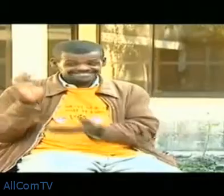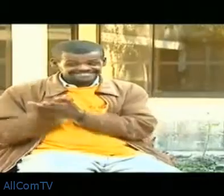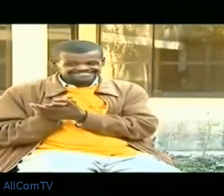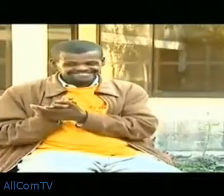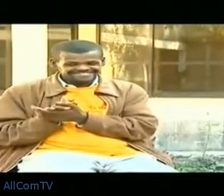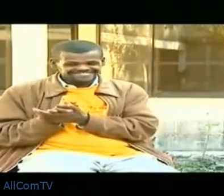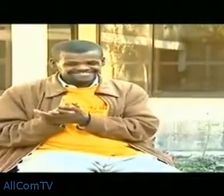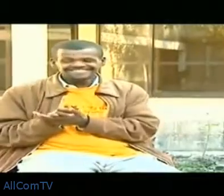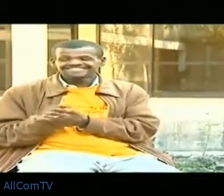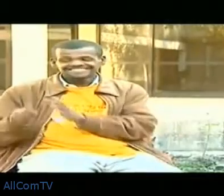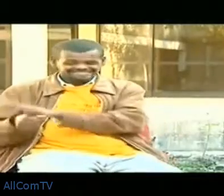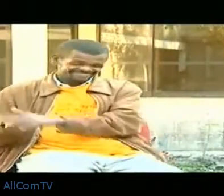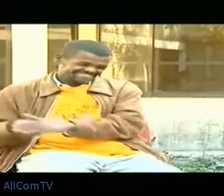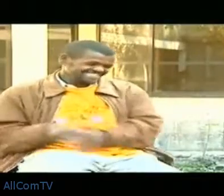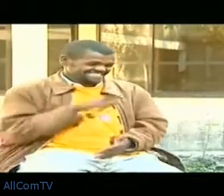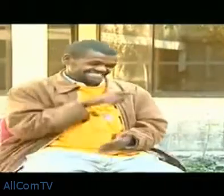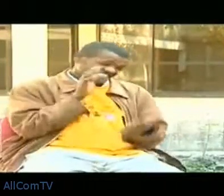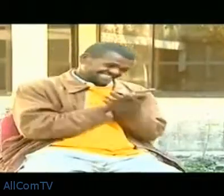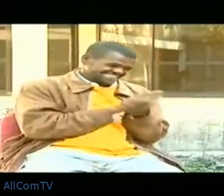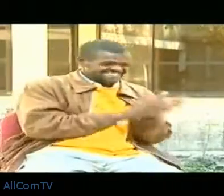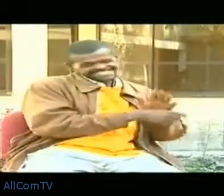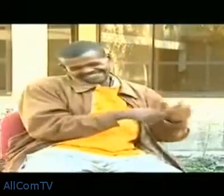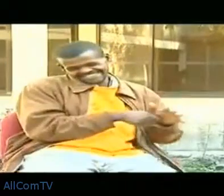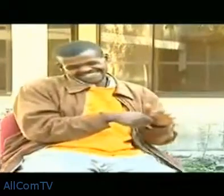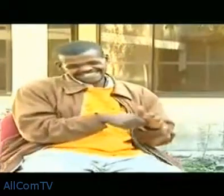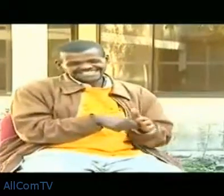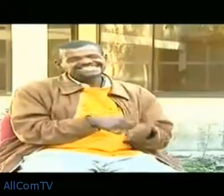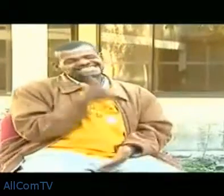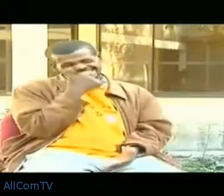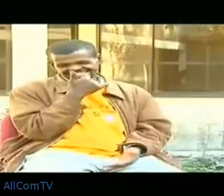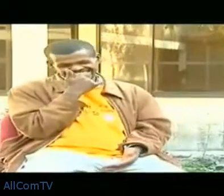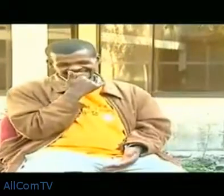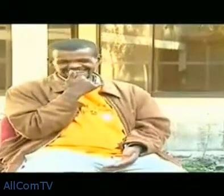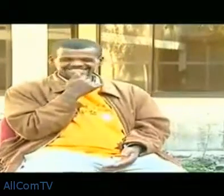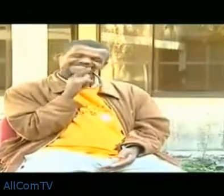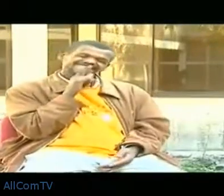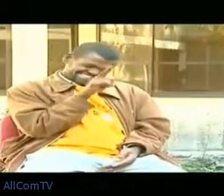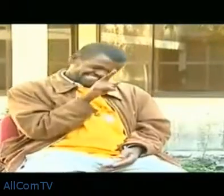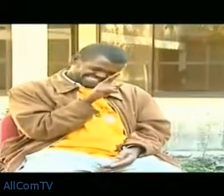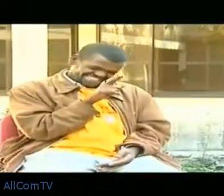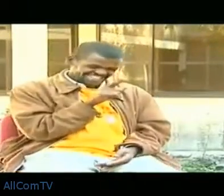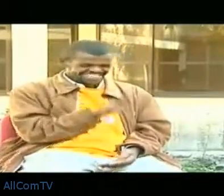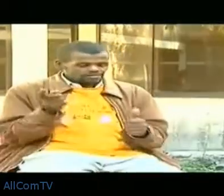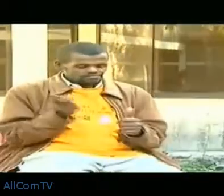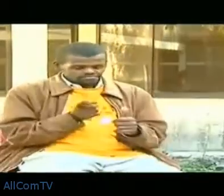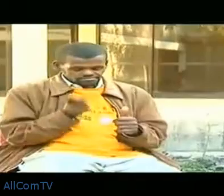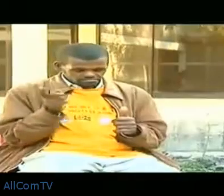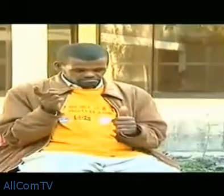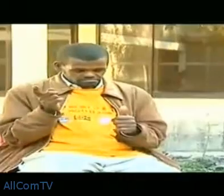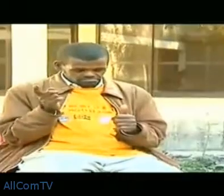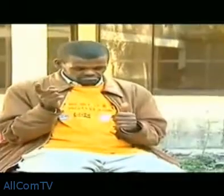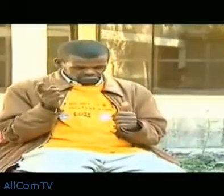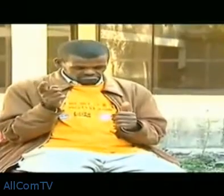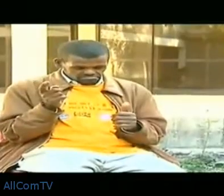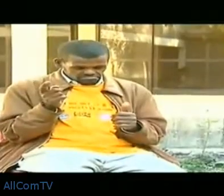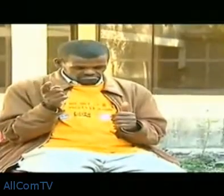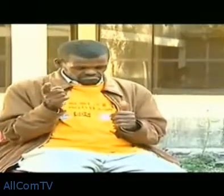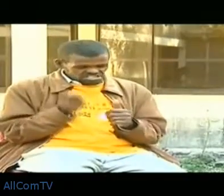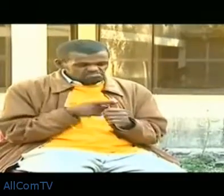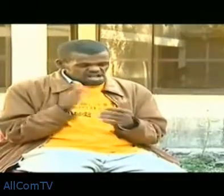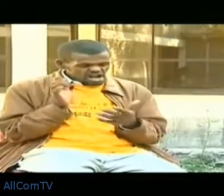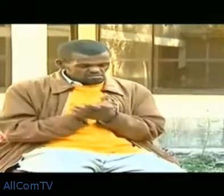በድብቅ የተለያዩ ቦታዎች ከተለያዩ ሴቶች ጋር ኑሮዬን መስርቼ ነበር። ለበሽታው ይበልጥ ተጋላጭ እንደሆን ያደረገኝ እሱ